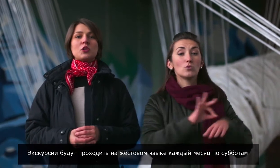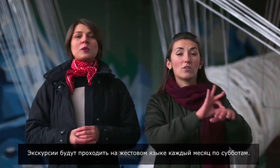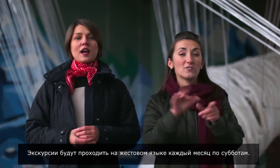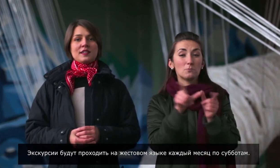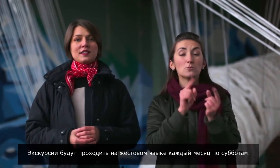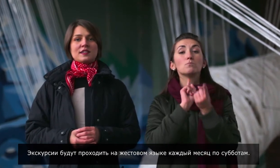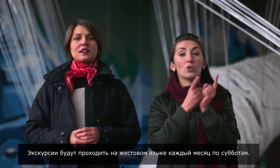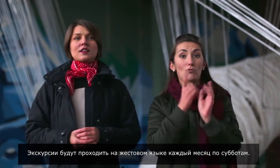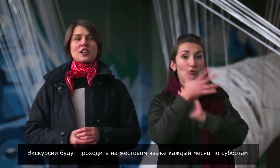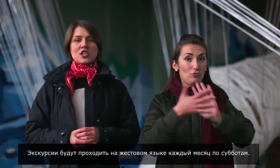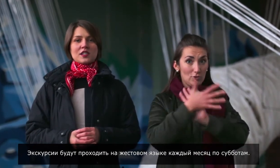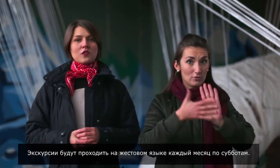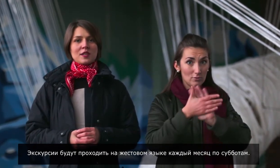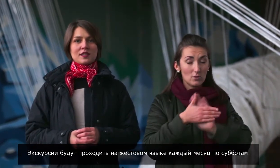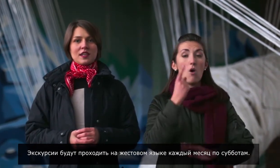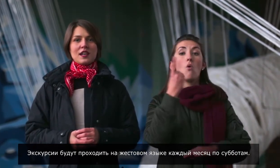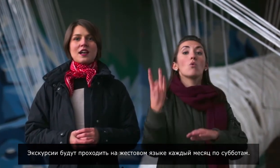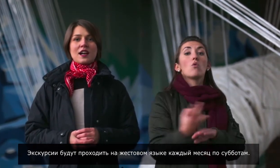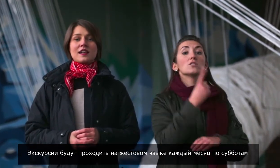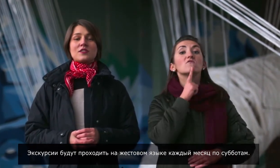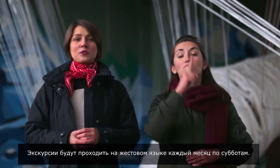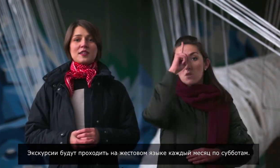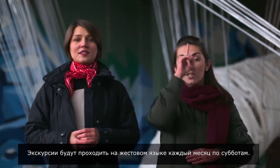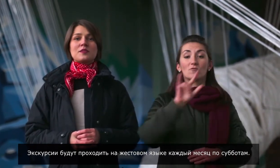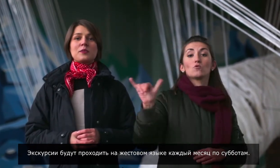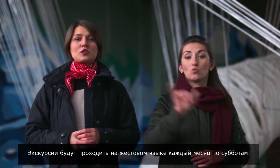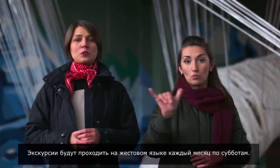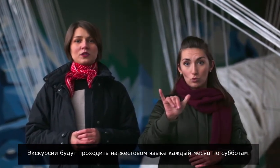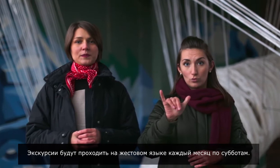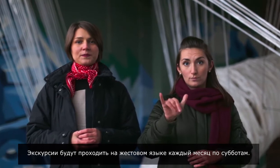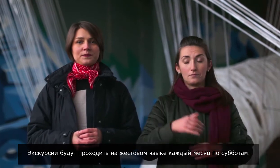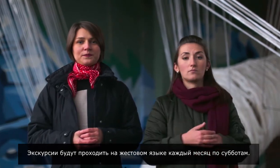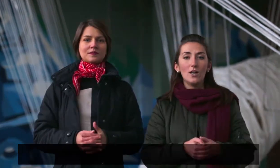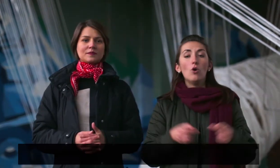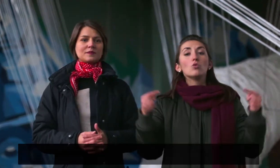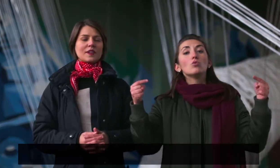Экскурсии будут проходить на жестовом языке раз в месяц по субботам.